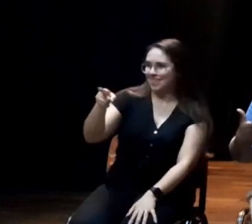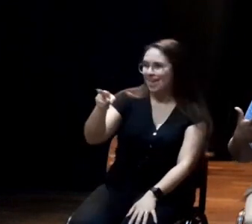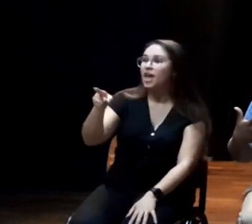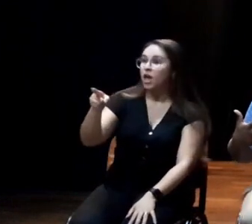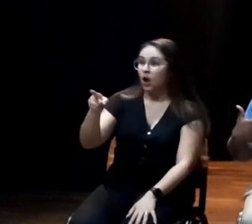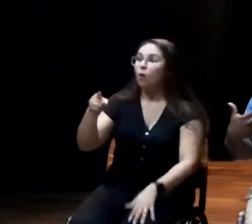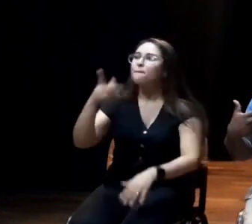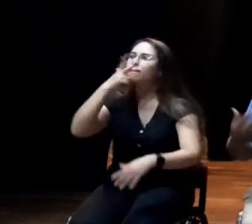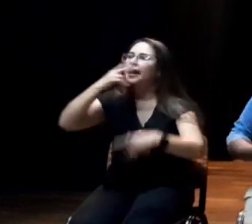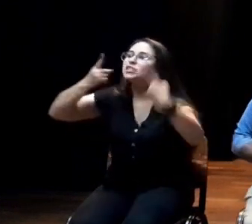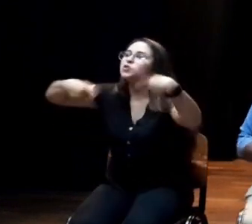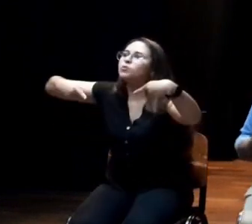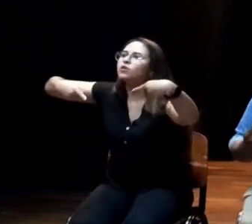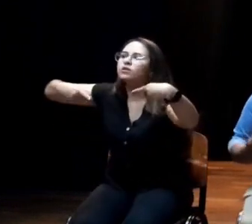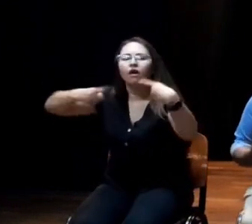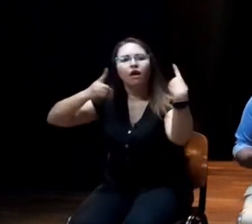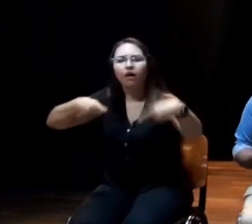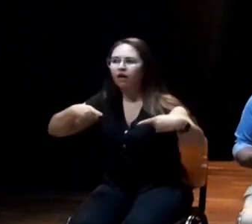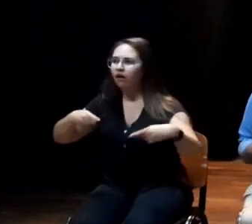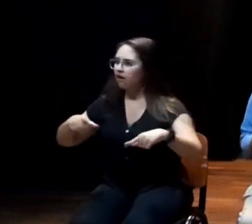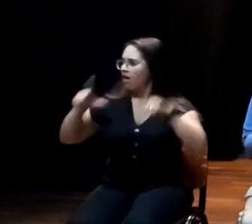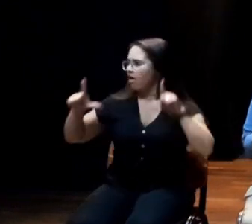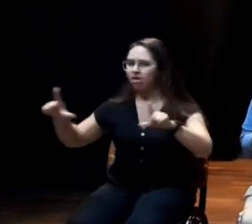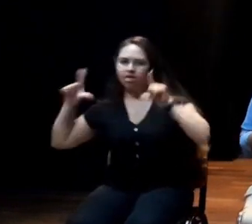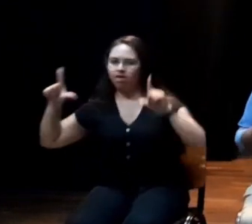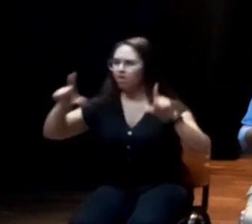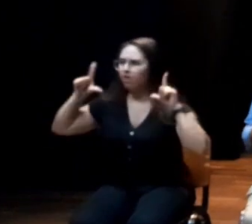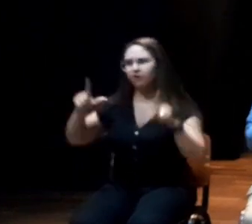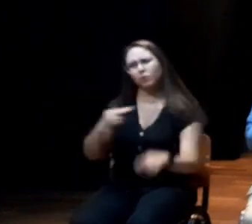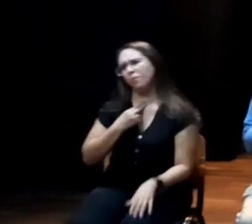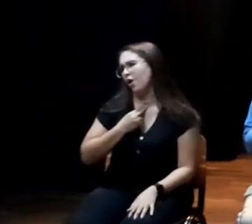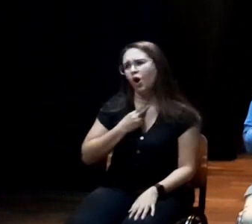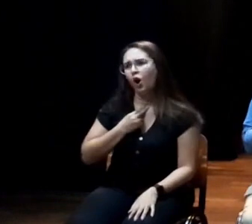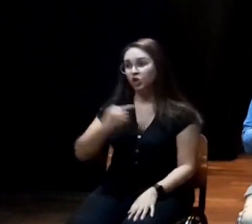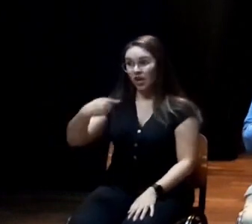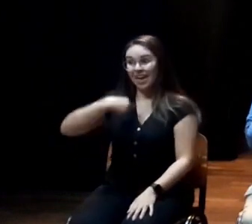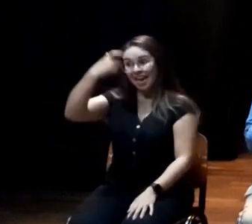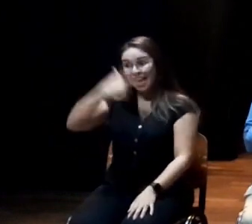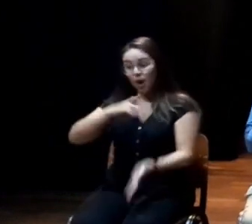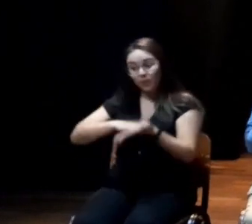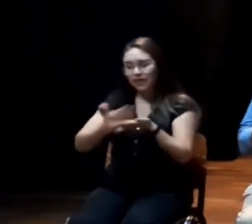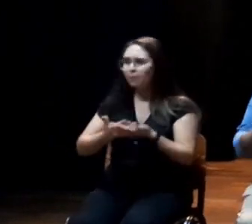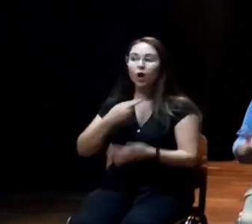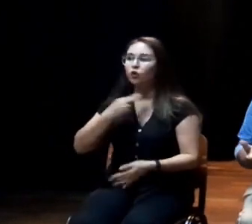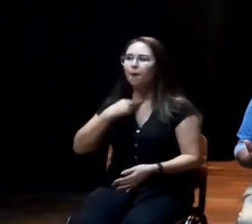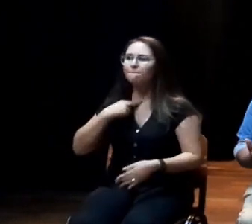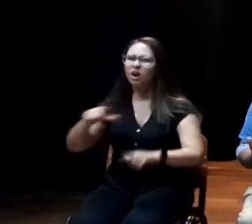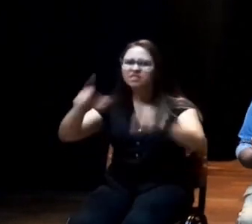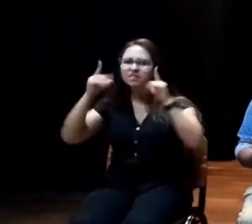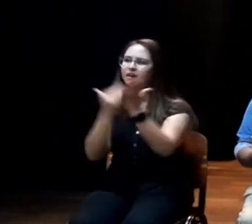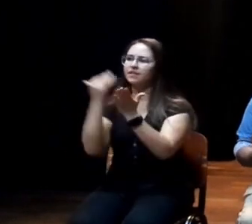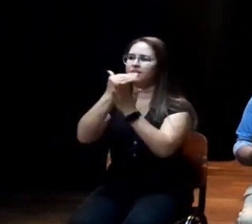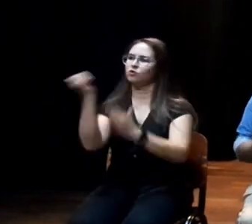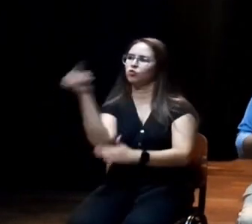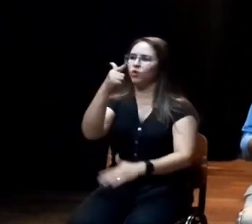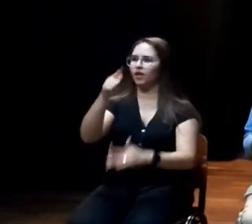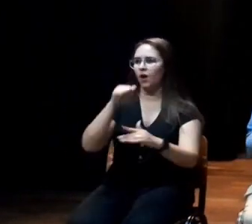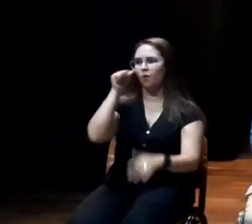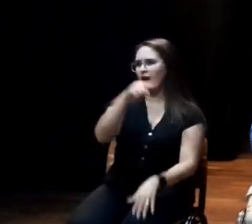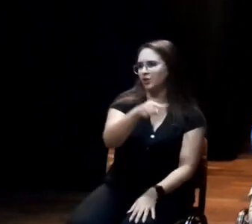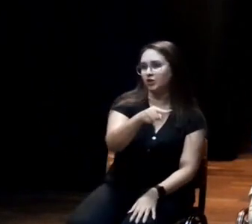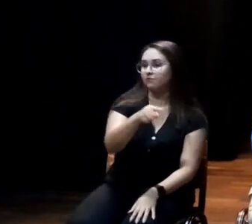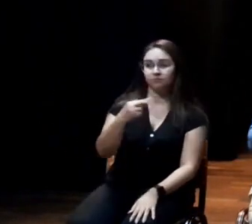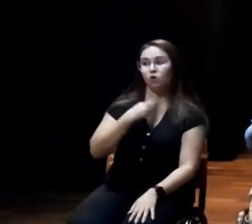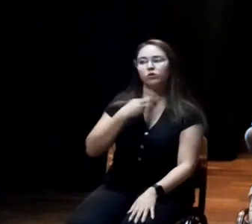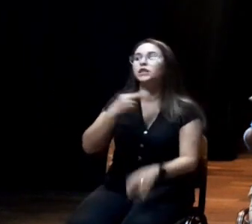disputa em que um quer aparecer mais que o outro, mas eu não posso. Eu, naquela cena ali, eu não posso aparecer mais que o artista. Eu também não tenho